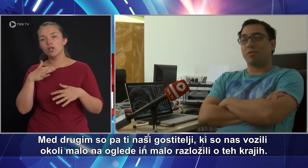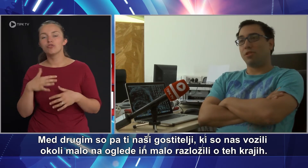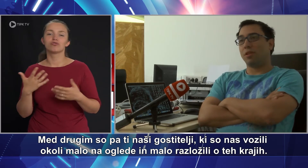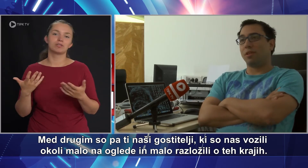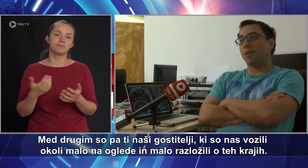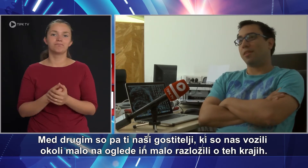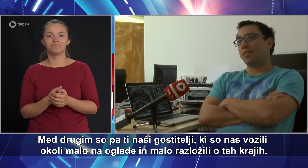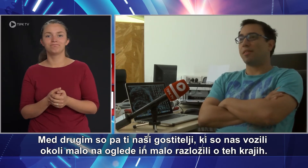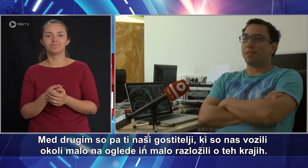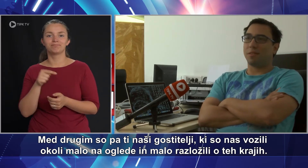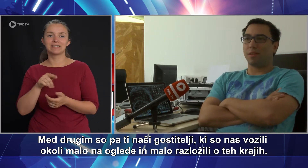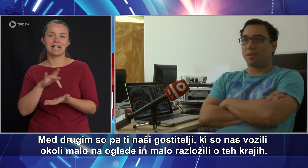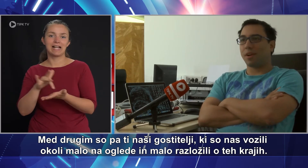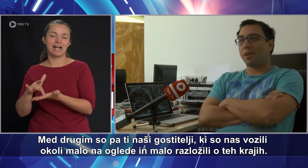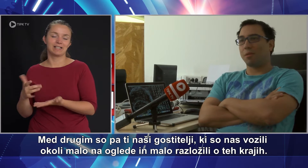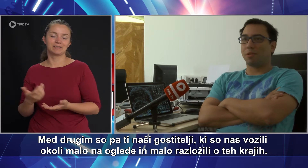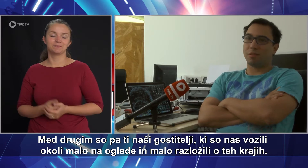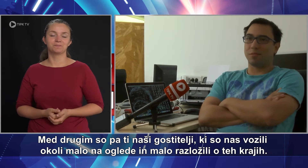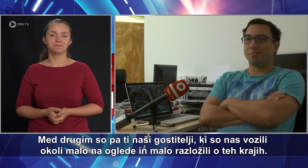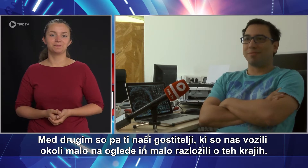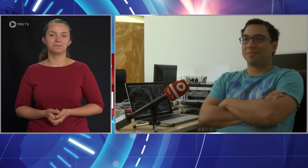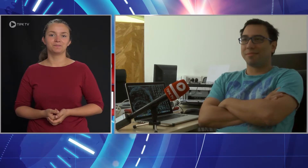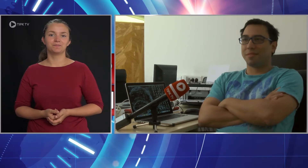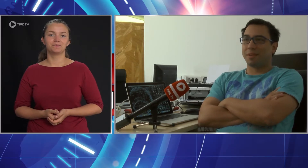malo razložili, ne, v teh krajih.